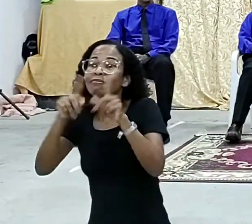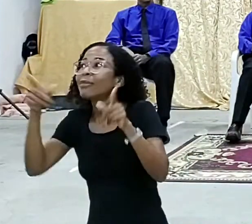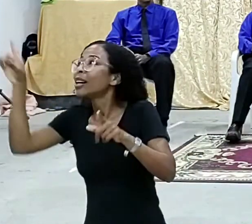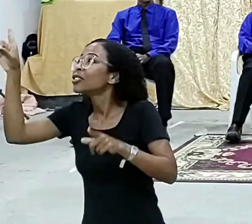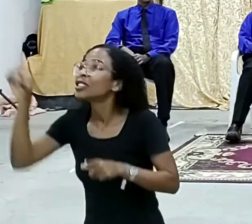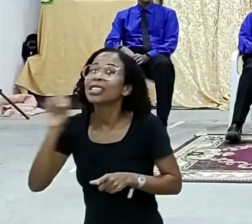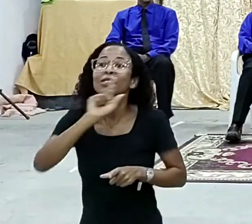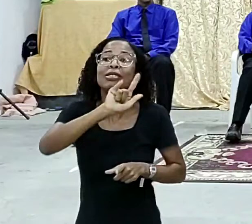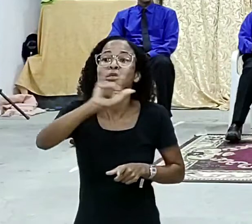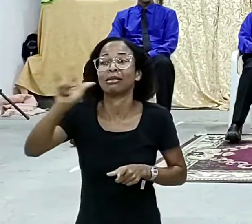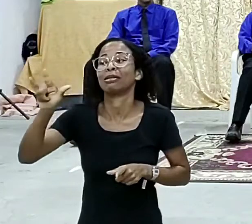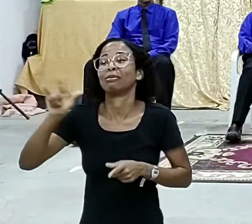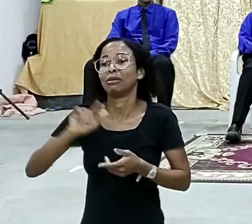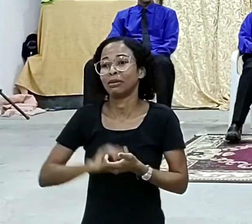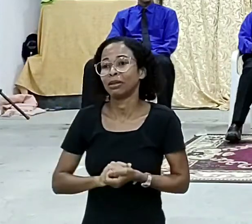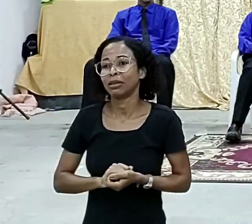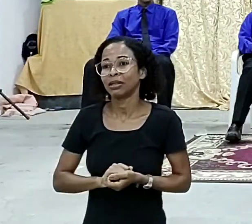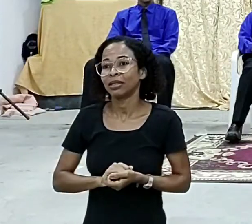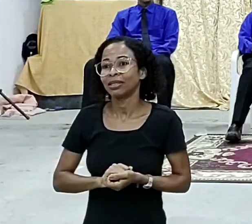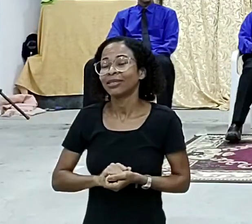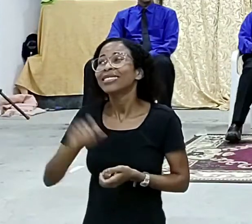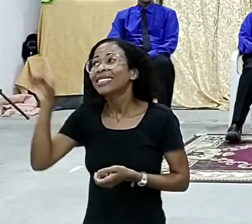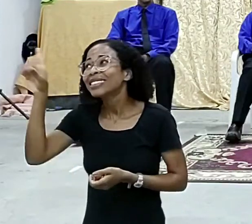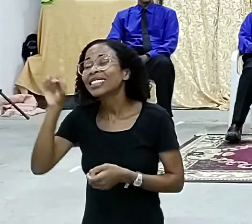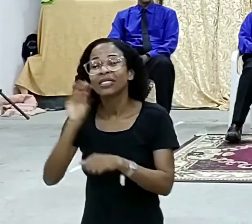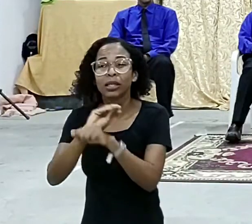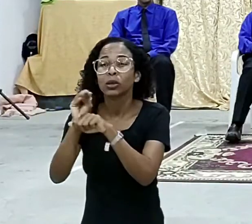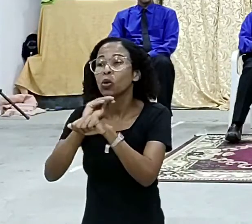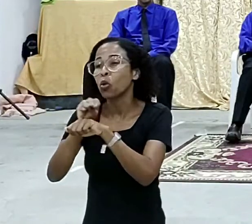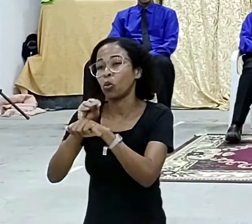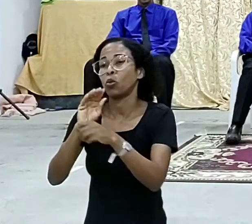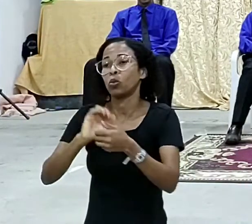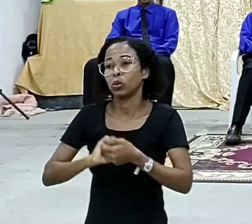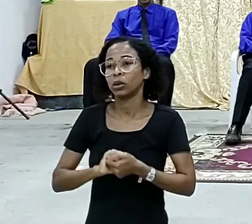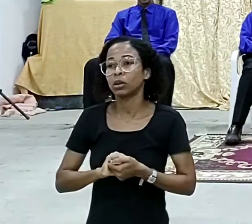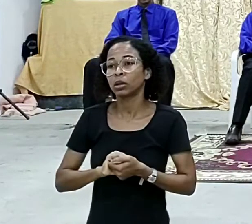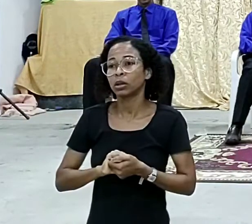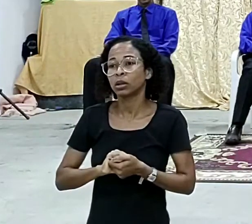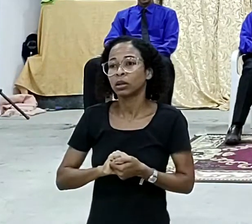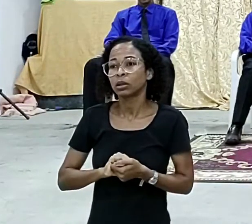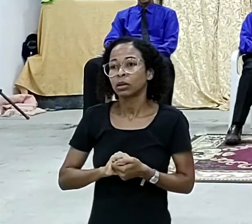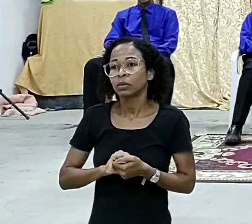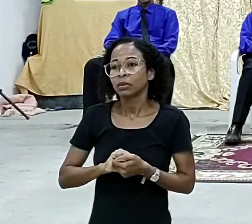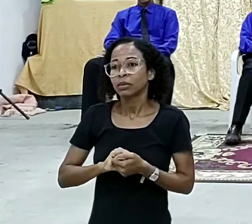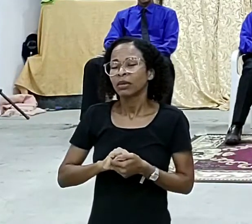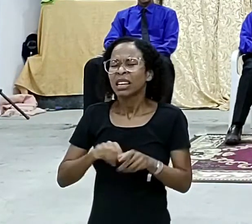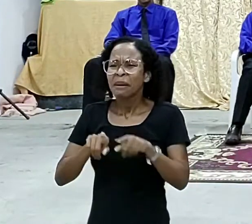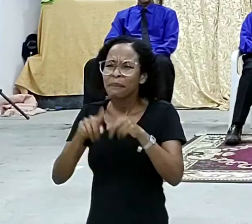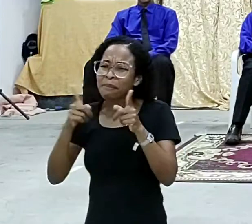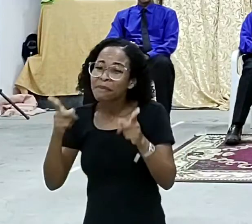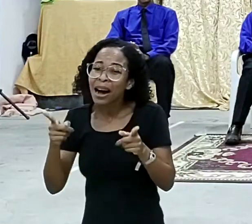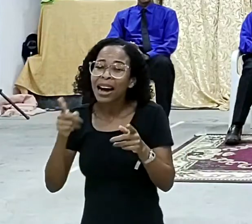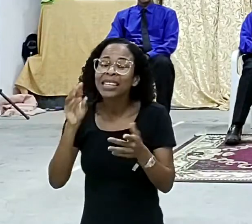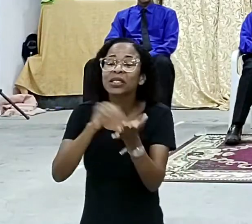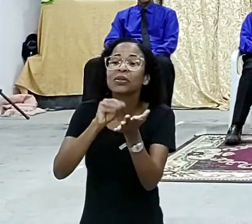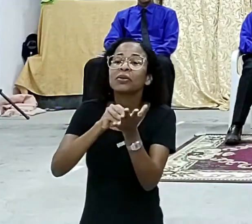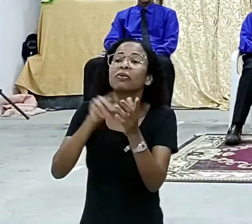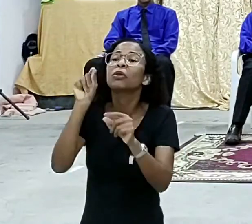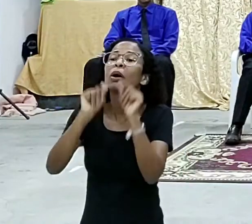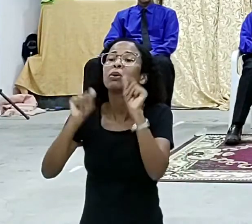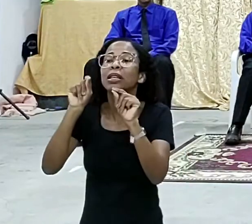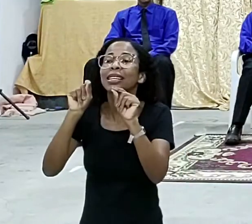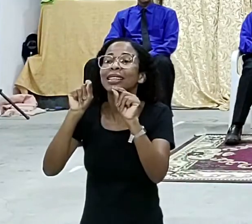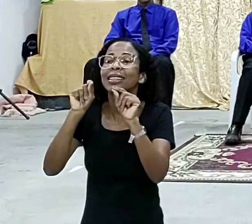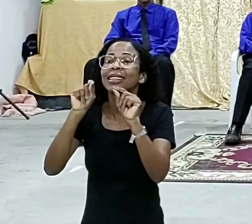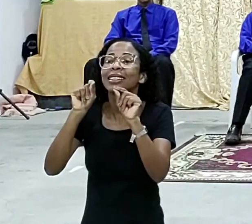Às vezes eu costumo até dizer que cuida até bem, só que o mesmo não se coloca na